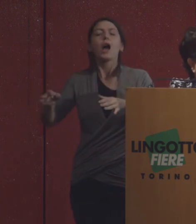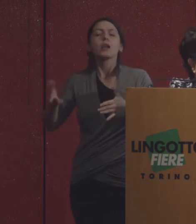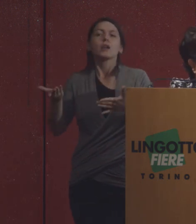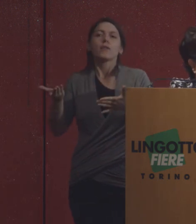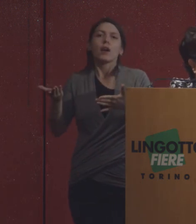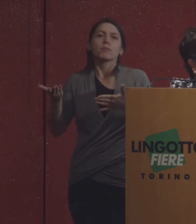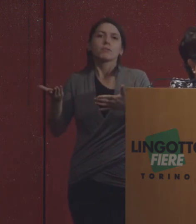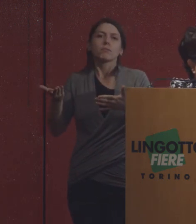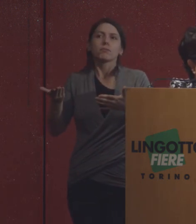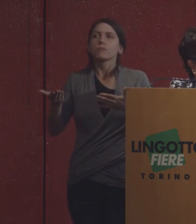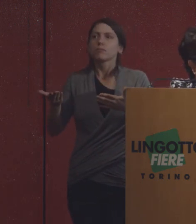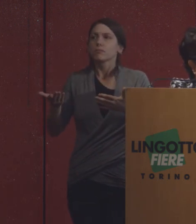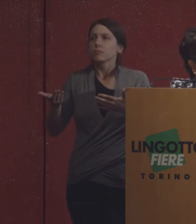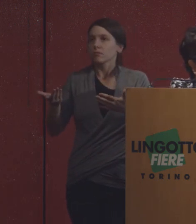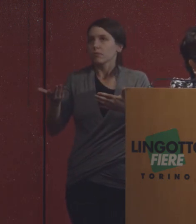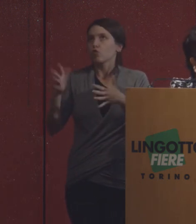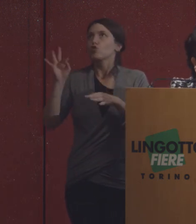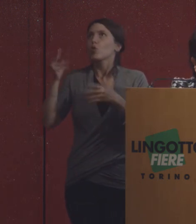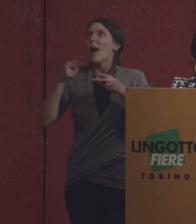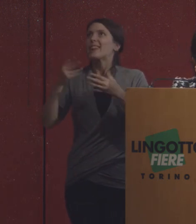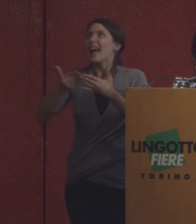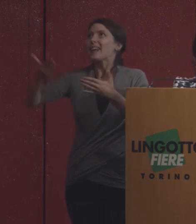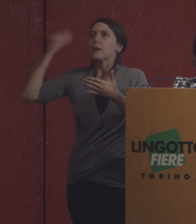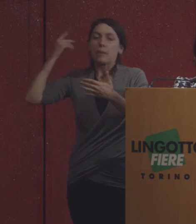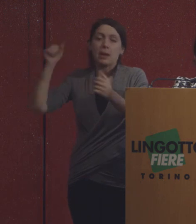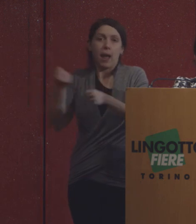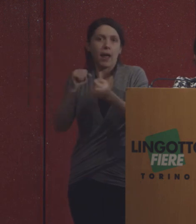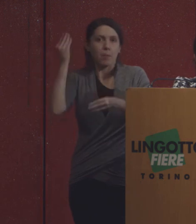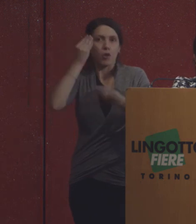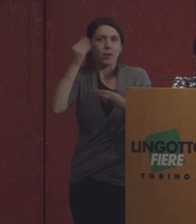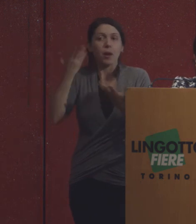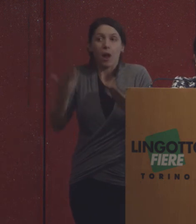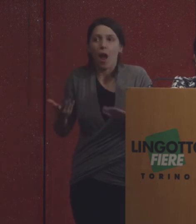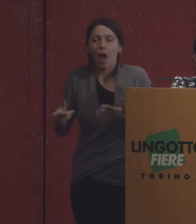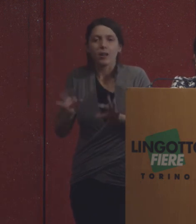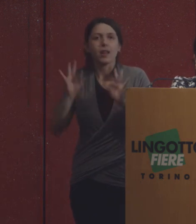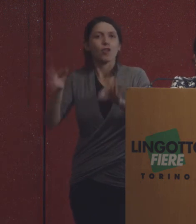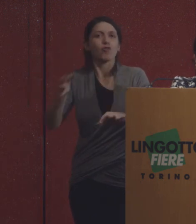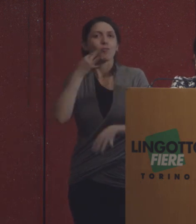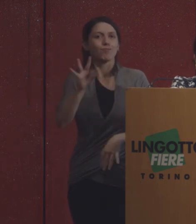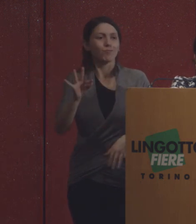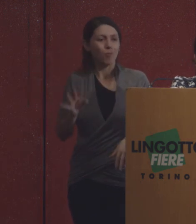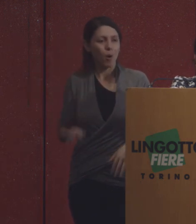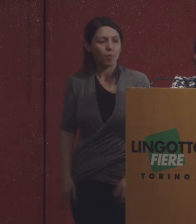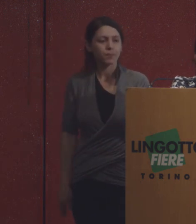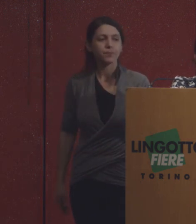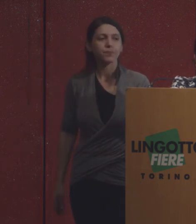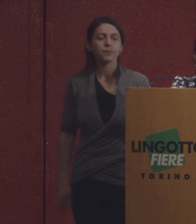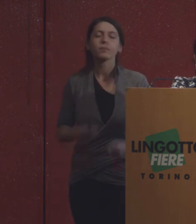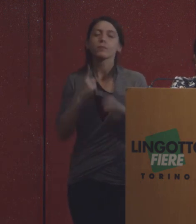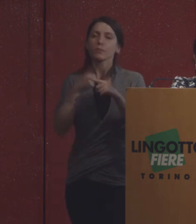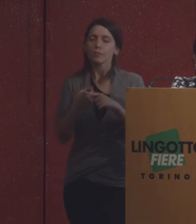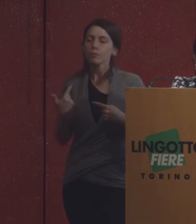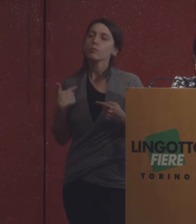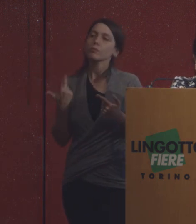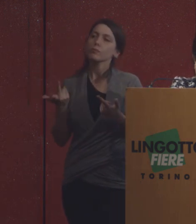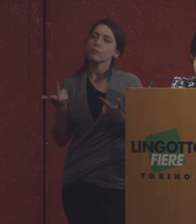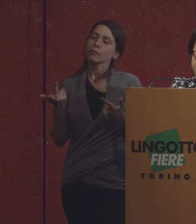era impensabile 50 anni prima, diciamo così. E vi è anche, come